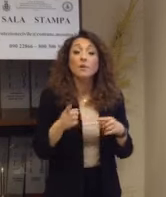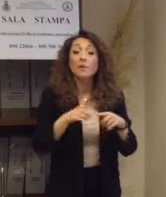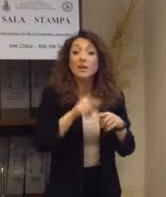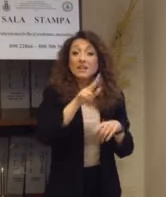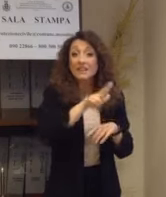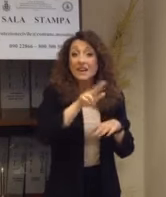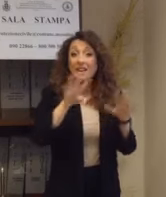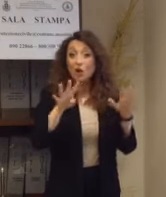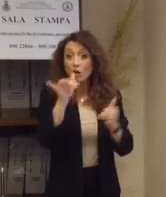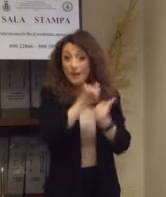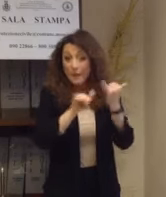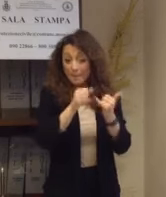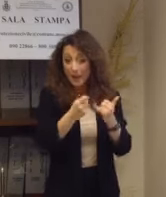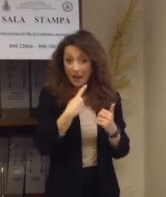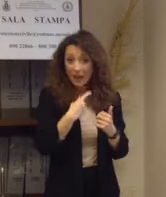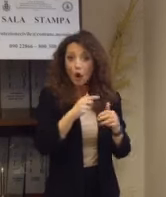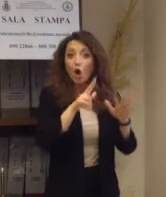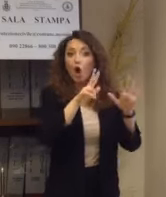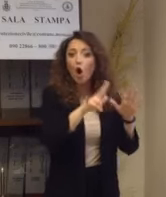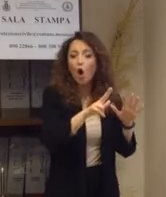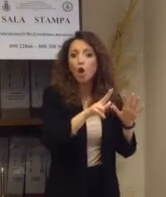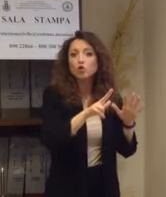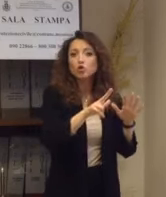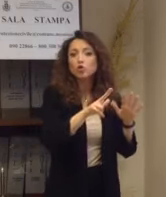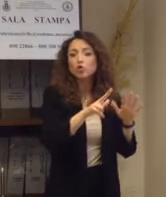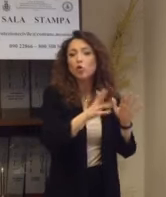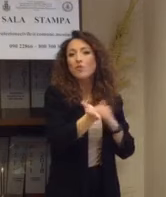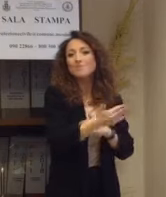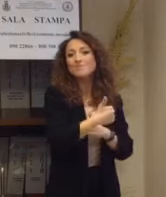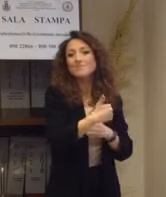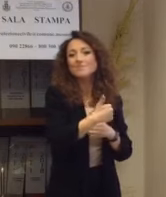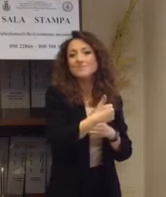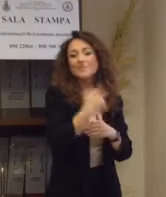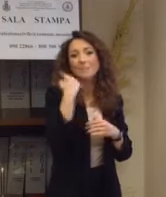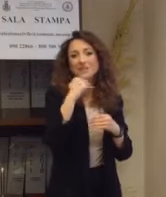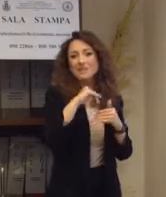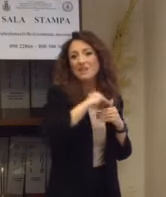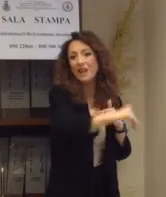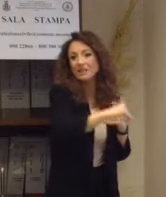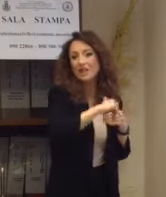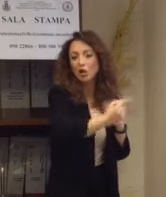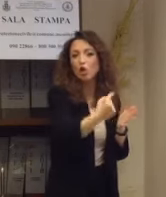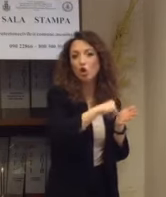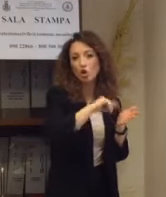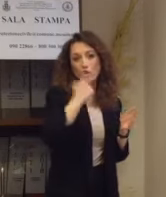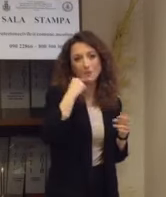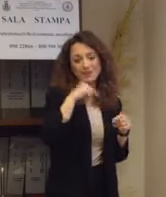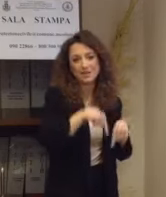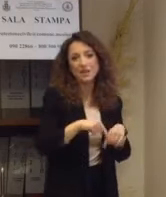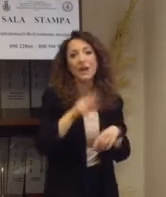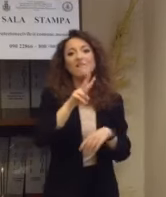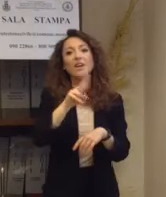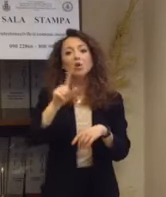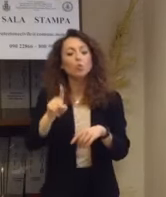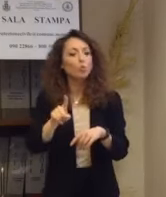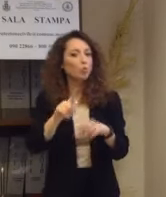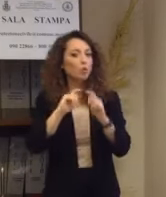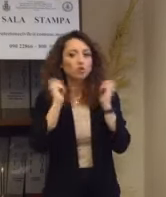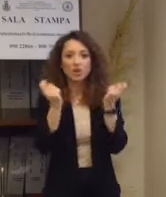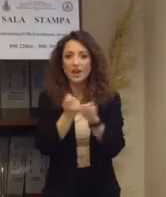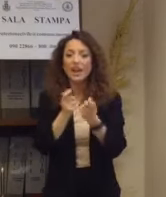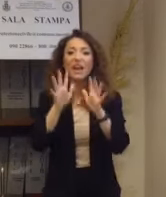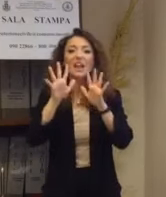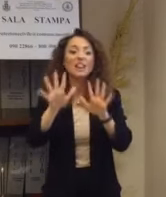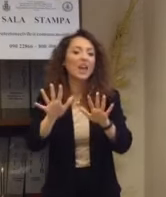mail, delle quali 8 per comunicazione di attraversamento sullo stretto, perlomeno di rientro in città, 21 generiche, 10 soltanto di